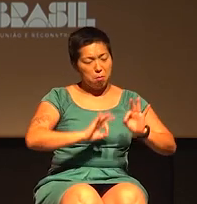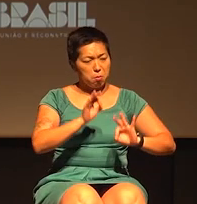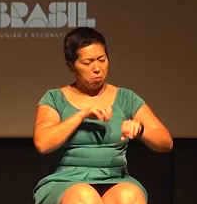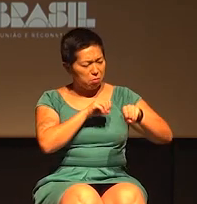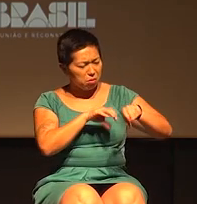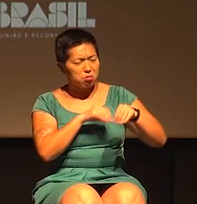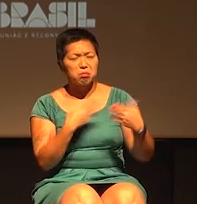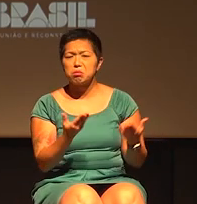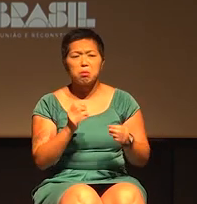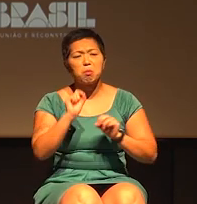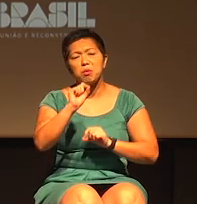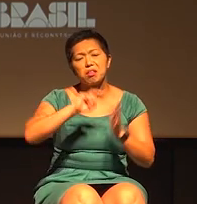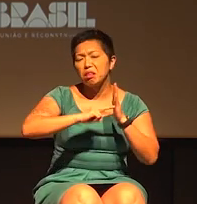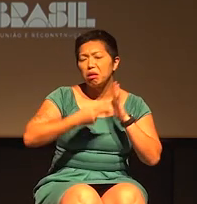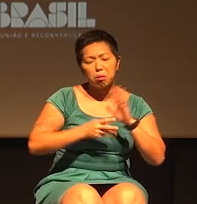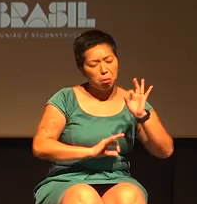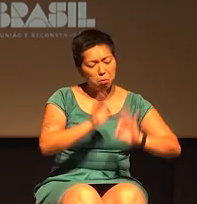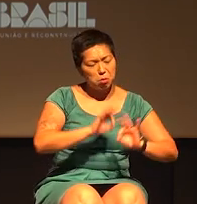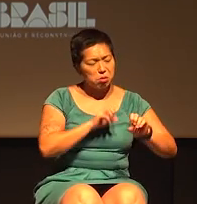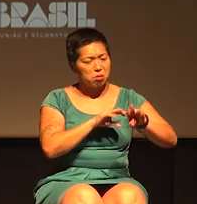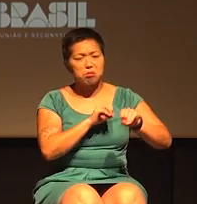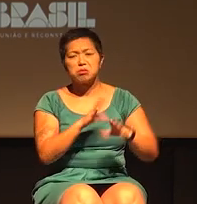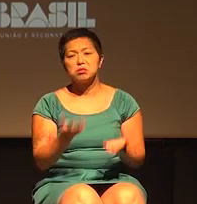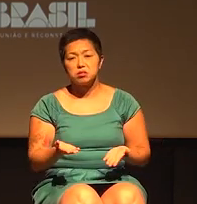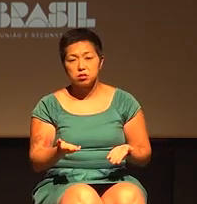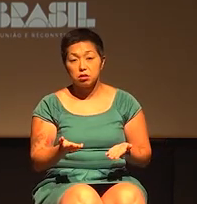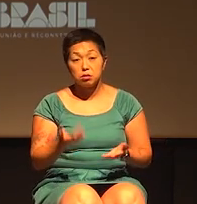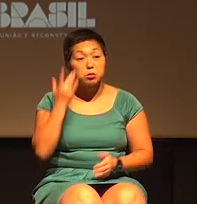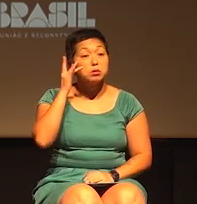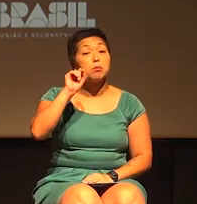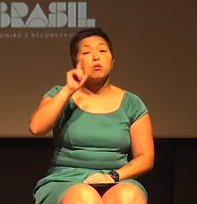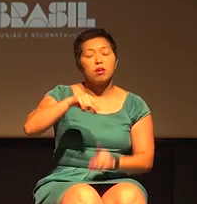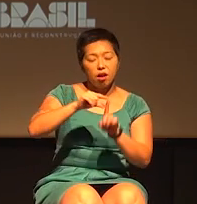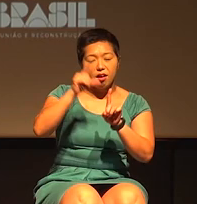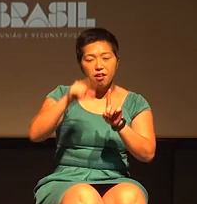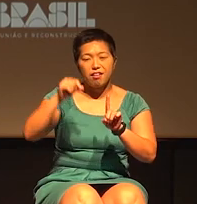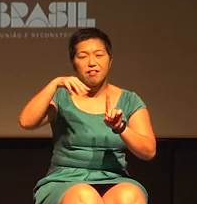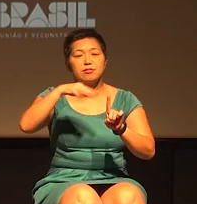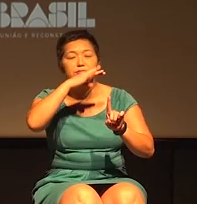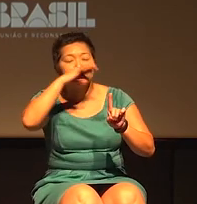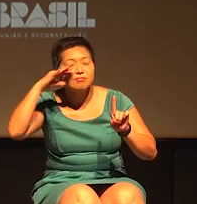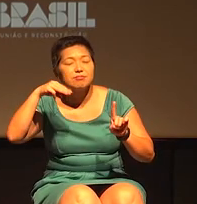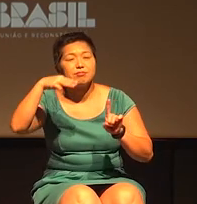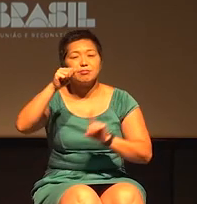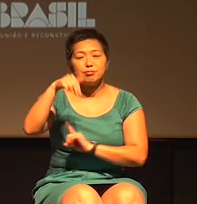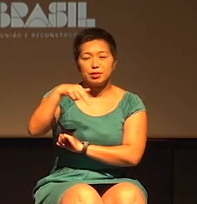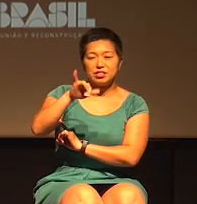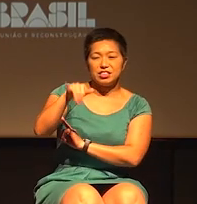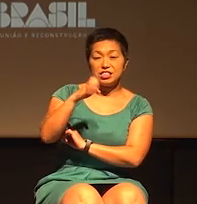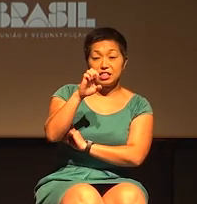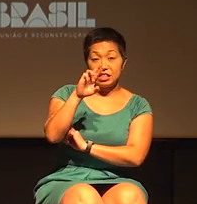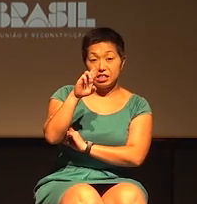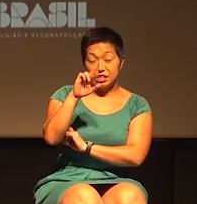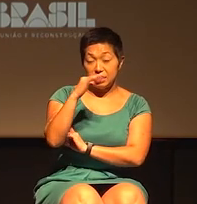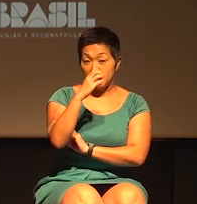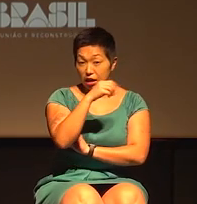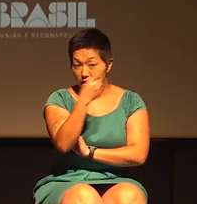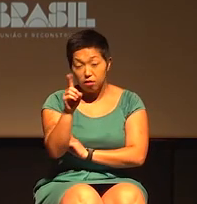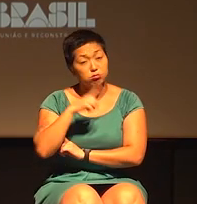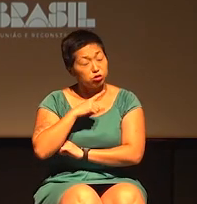Educacional aqui dentro pra gente conseguir Eles não sabiam que era manjericão tinha assim a horta várias coisas super